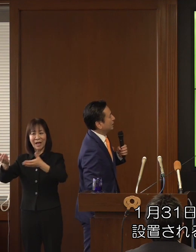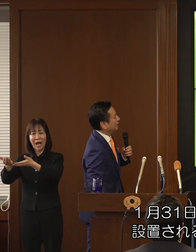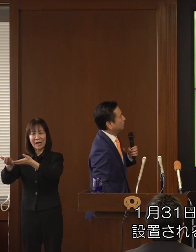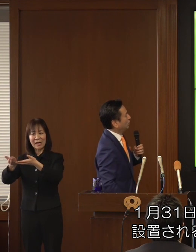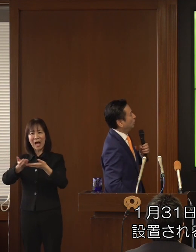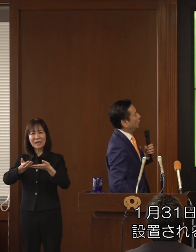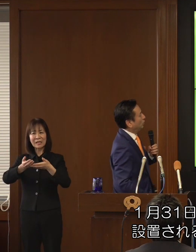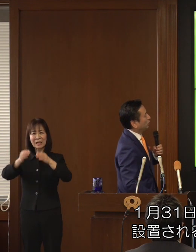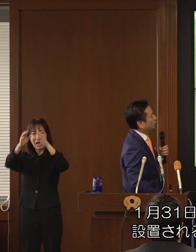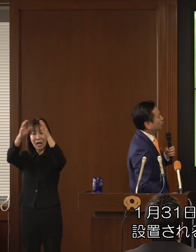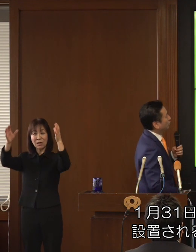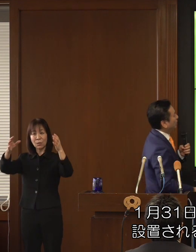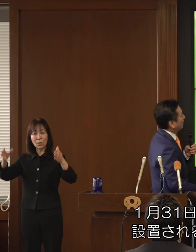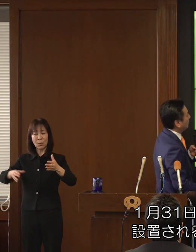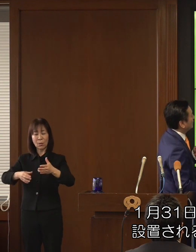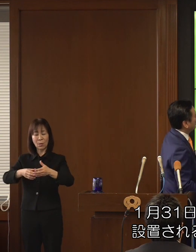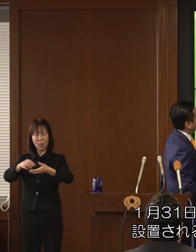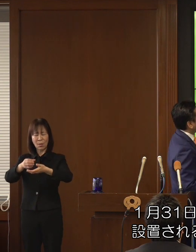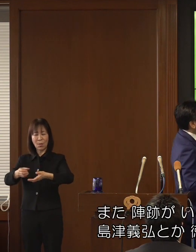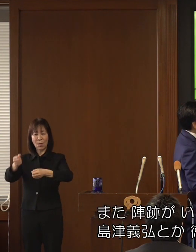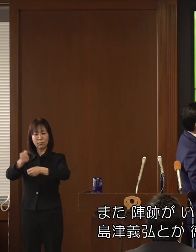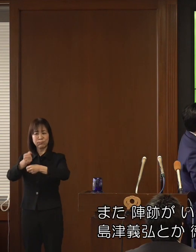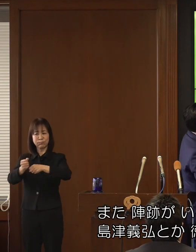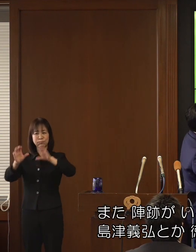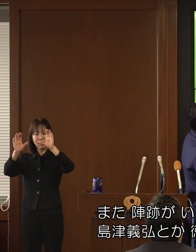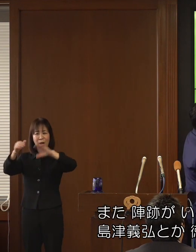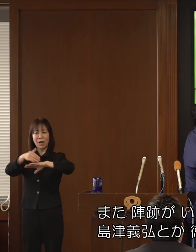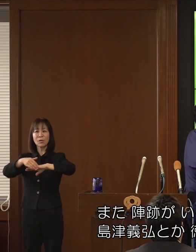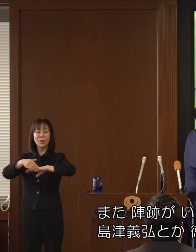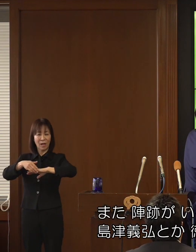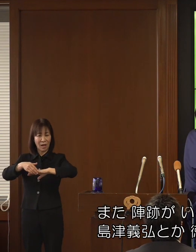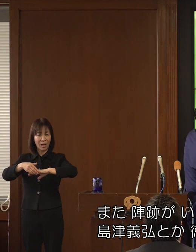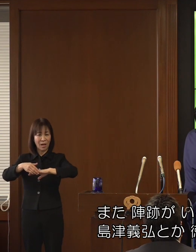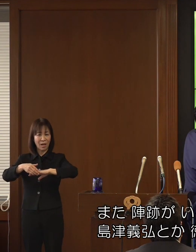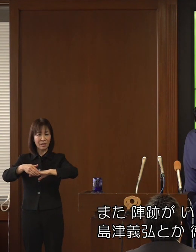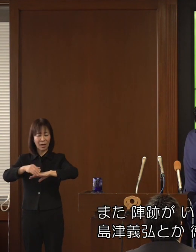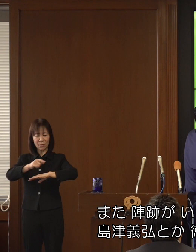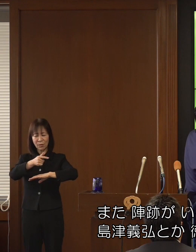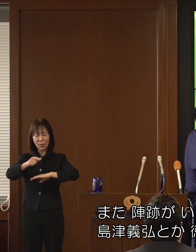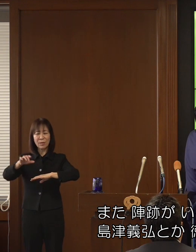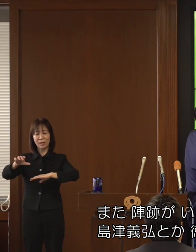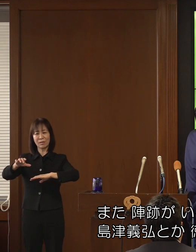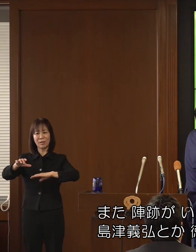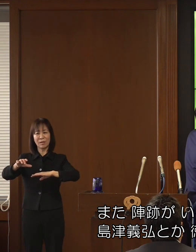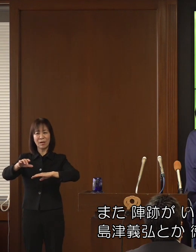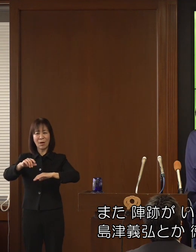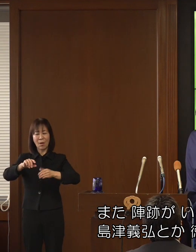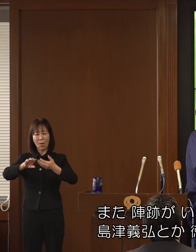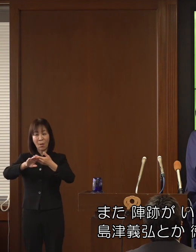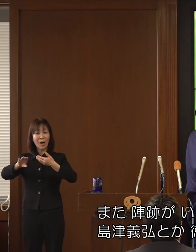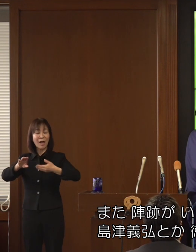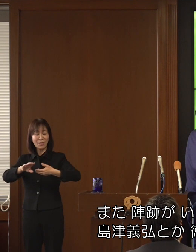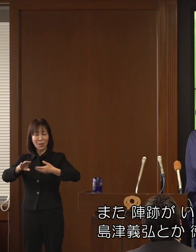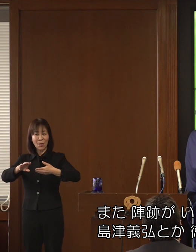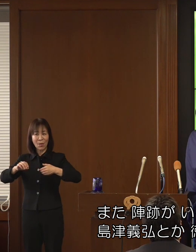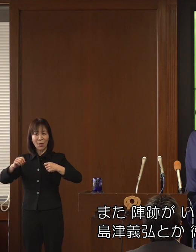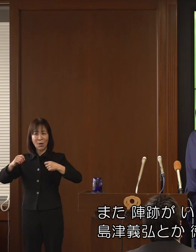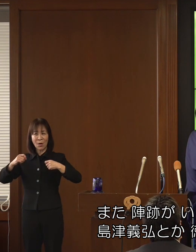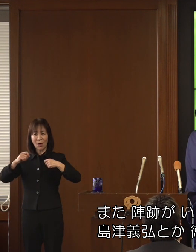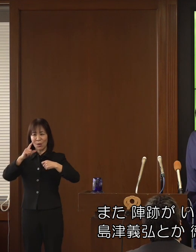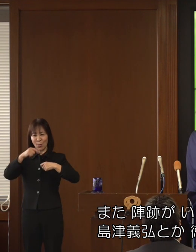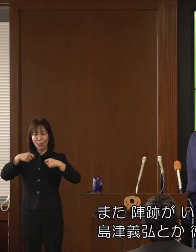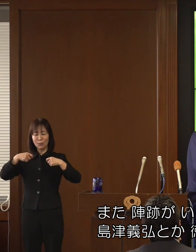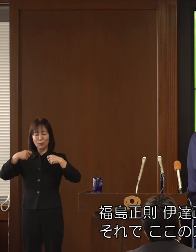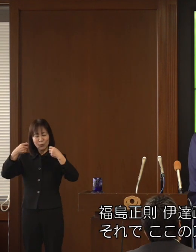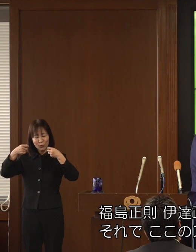大型歓迎塔が設置されるということでありまして、でまた陣屋とかですね、いろんなところにあるわけです。島津義弘とか徳川家康とか加藤清